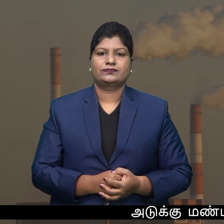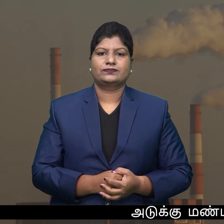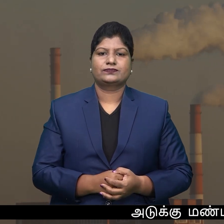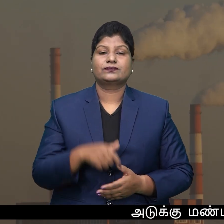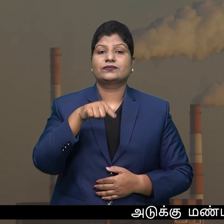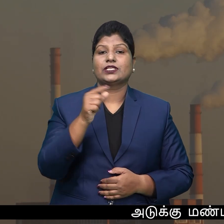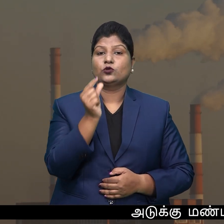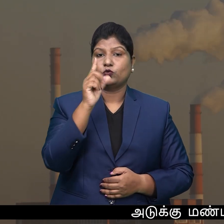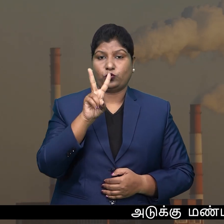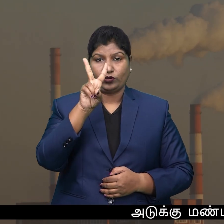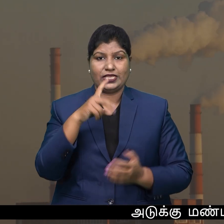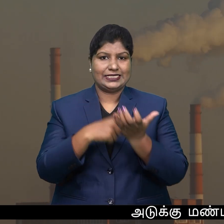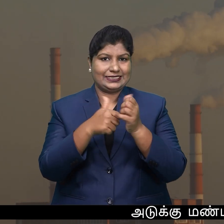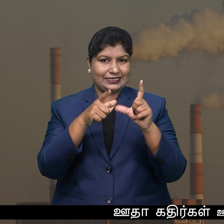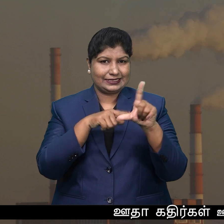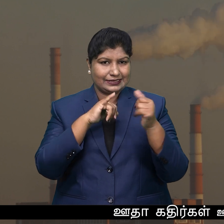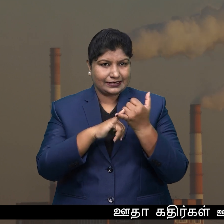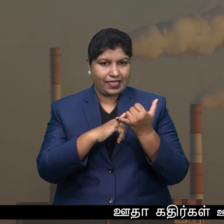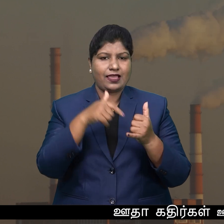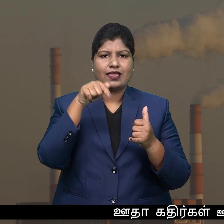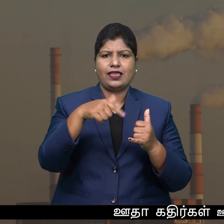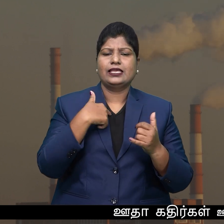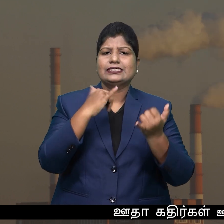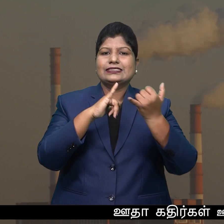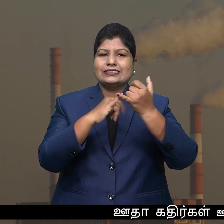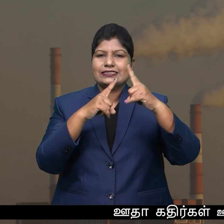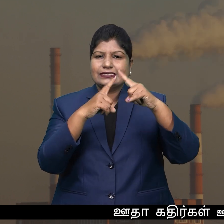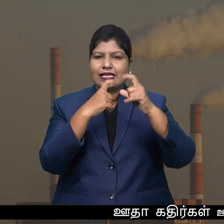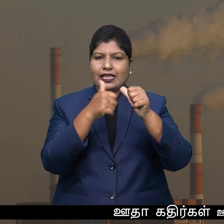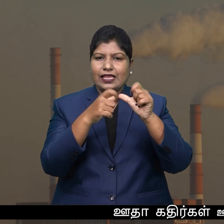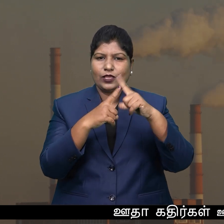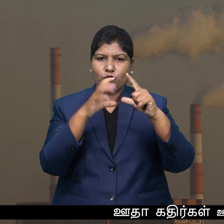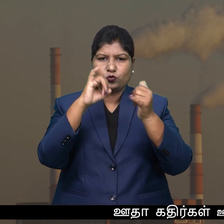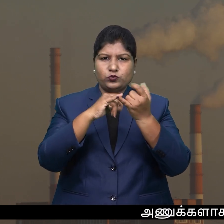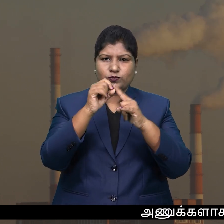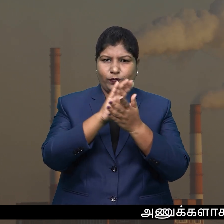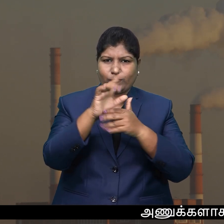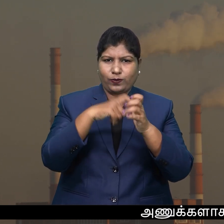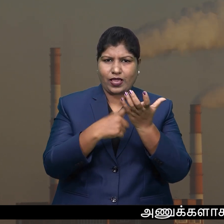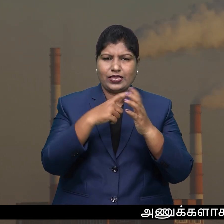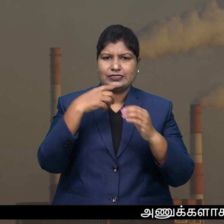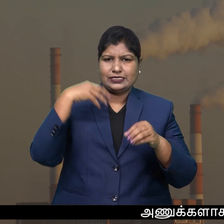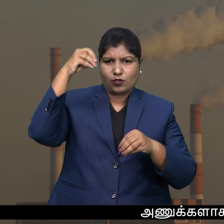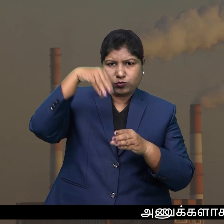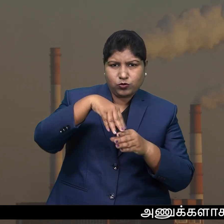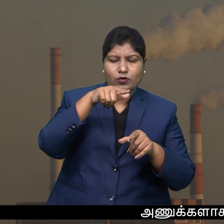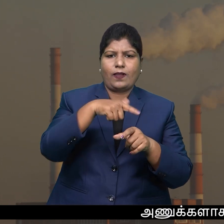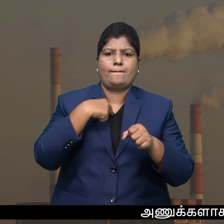அடுக்கு மண்டலத்தின் உள்ள புற ஊதா கதிர்கள் CFCகளை குளோரின் அணுக்களாக உடைக்கின்றன.